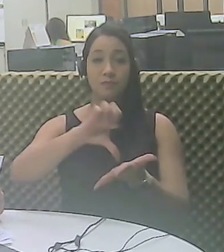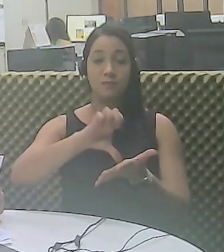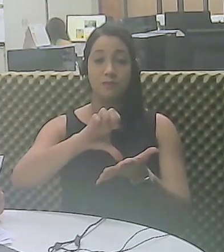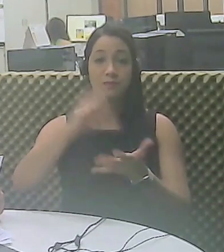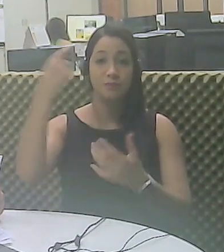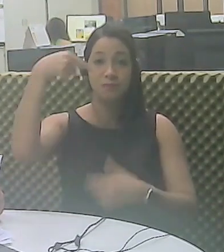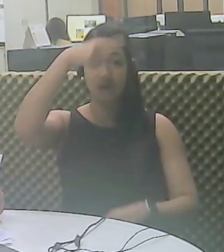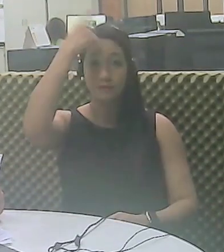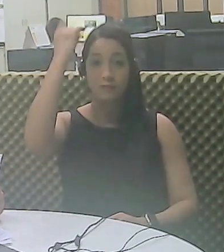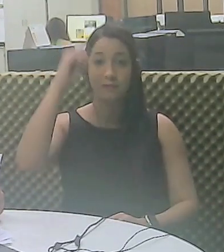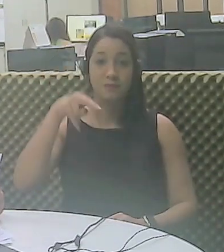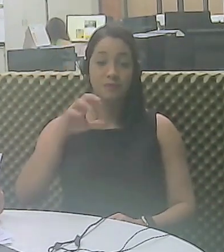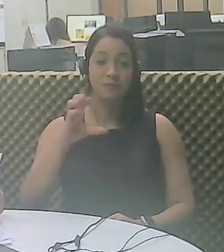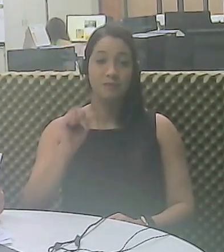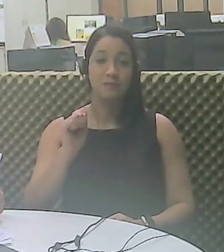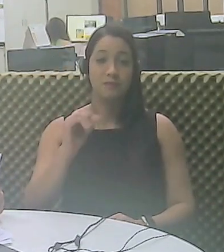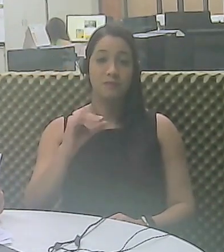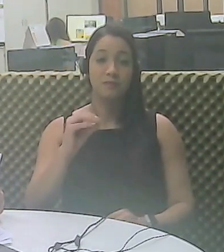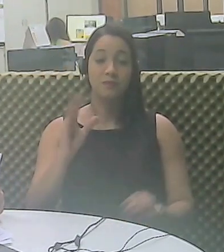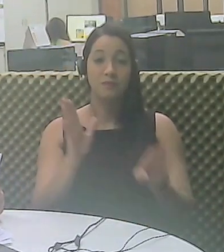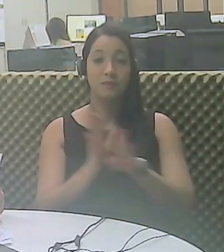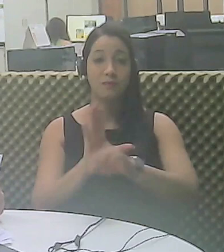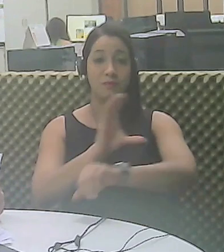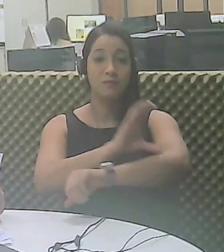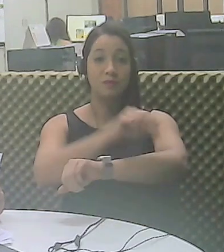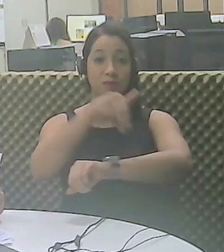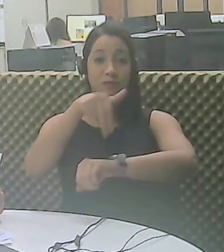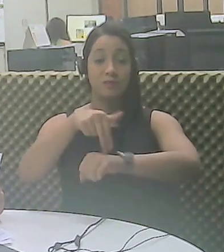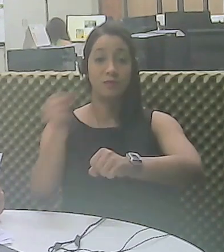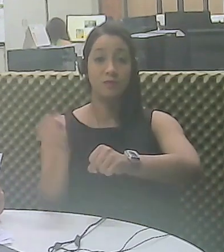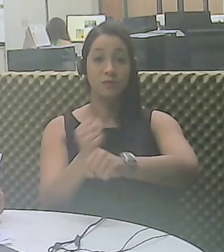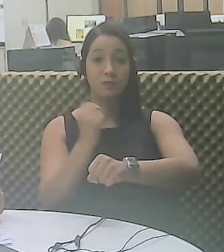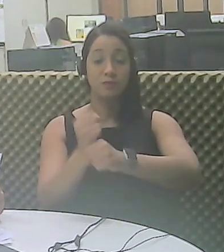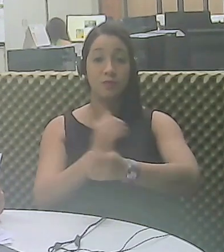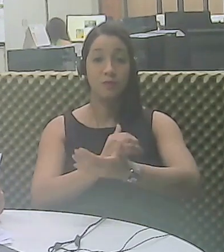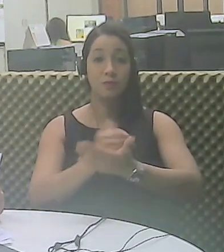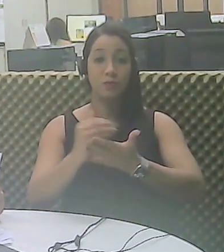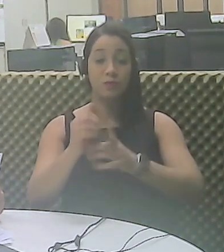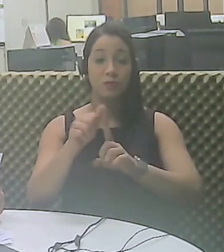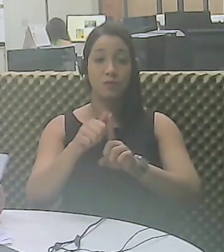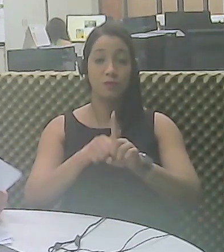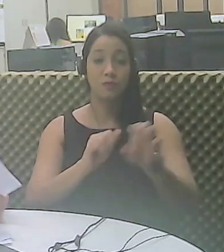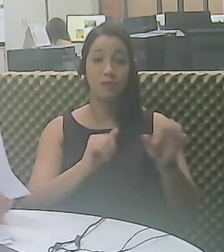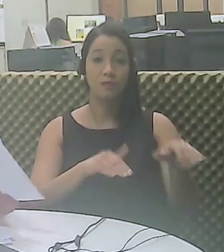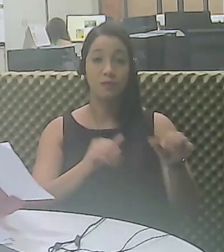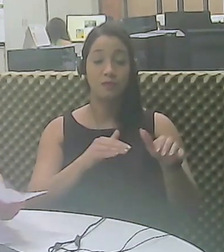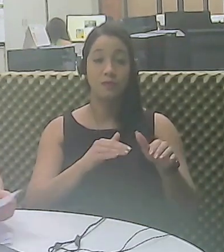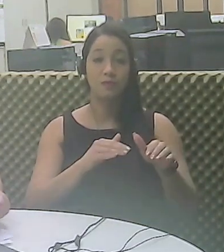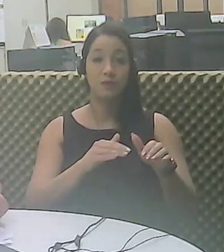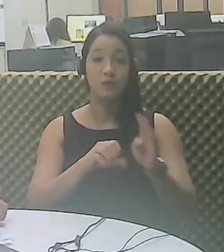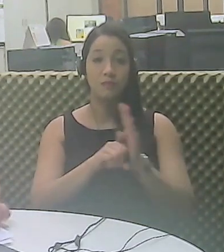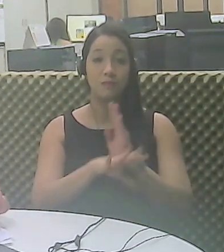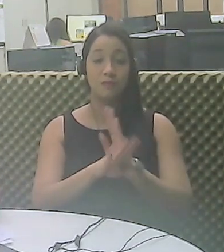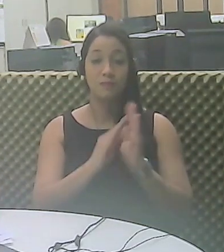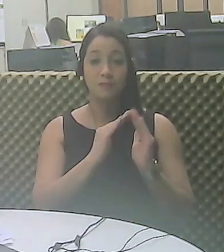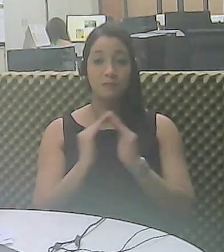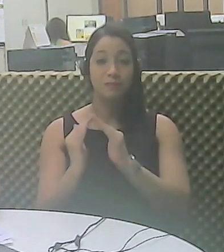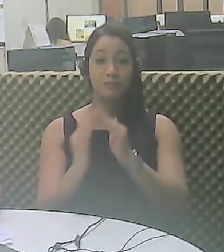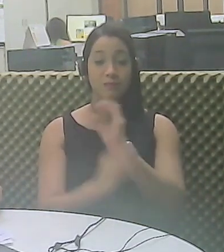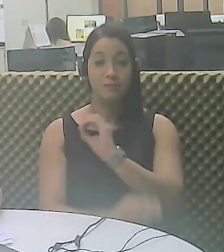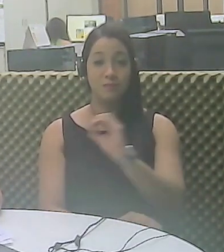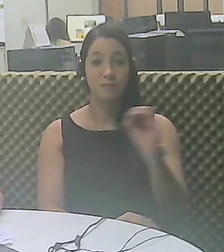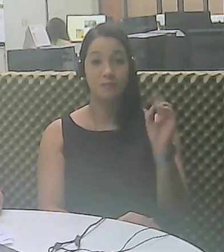Santo Inácio ao Centro de Reservação Canaã. A obra, que começou no início de setembro e vai beneficiar os moradores da região